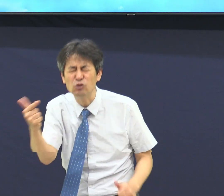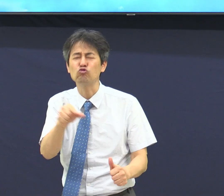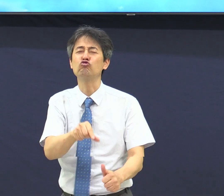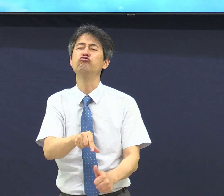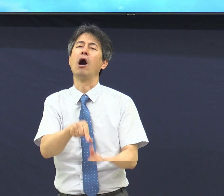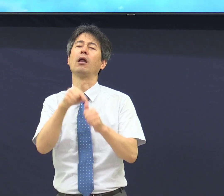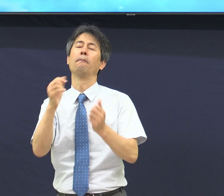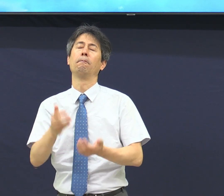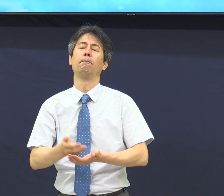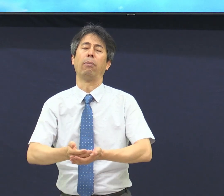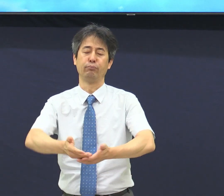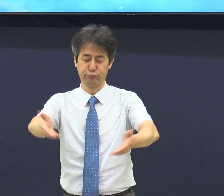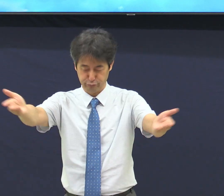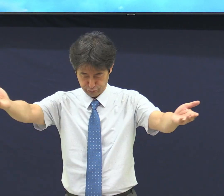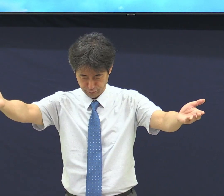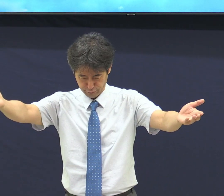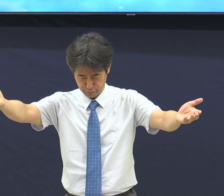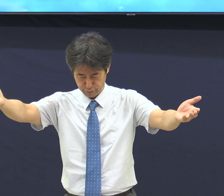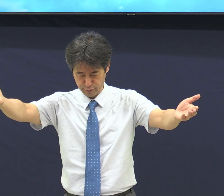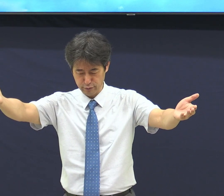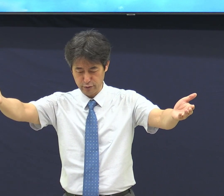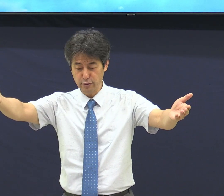하나님의 크나큰 베푸심이요